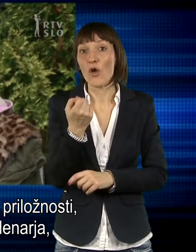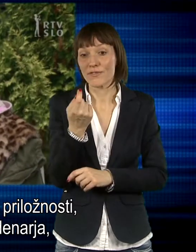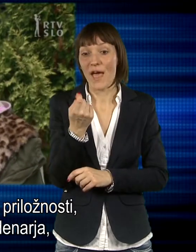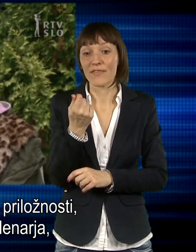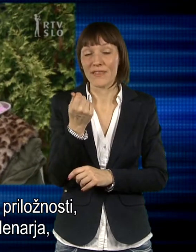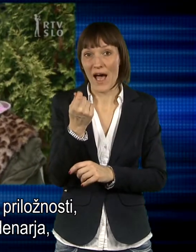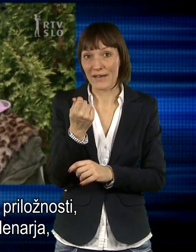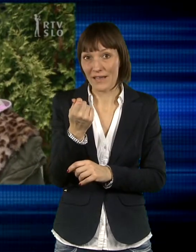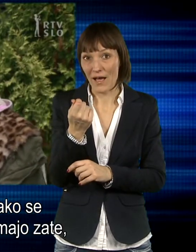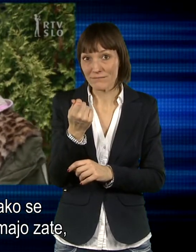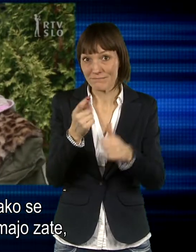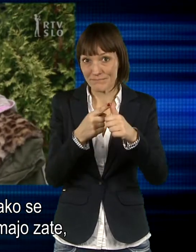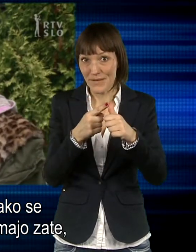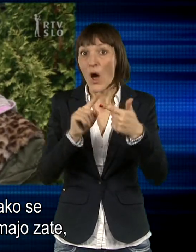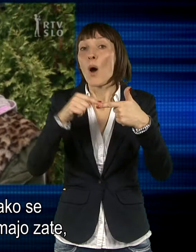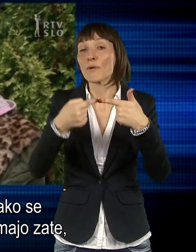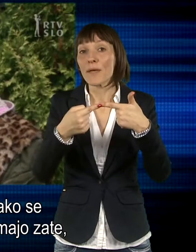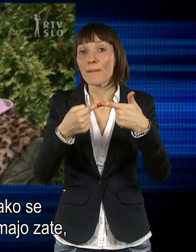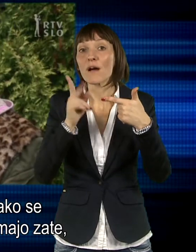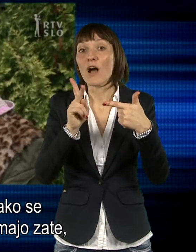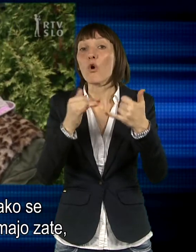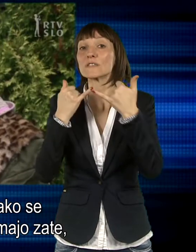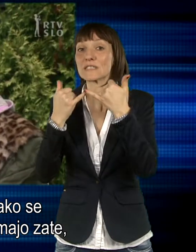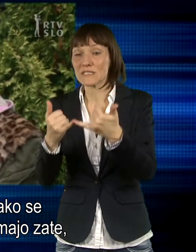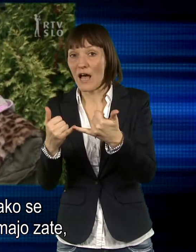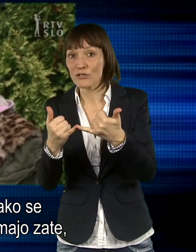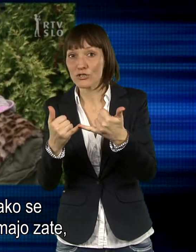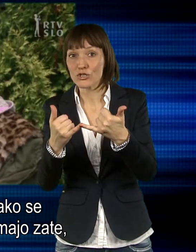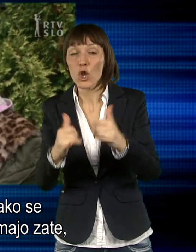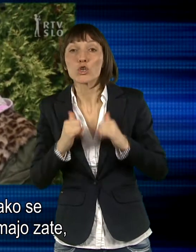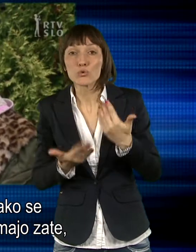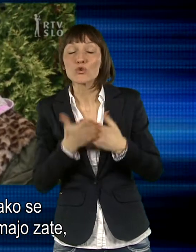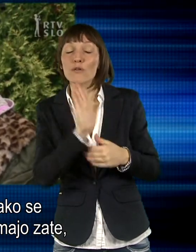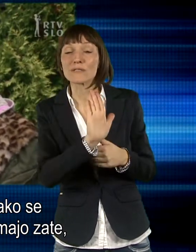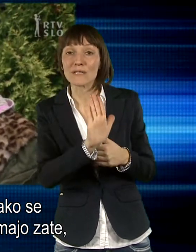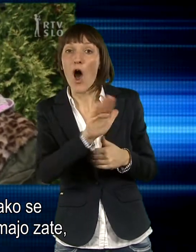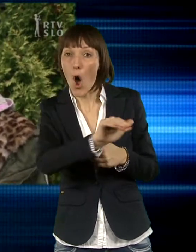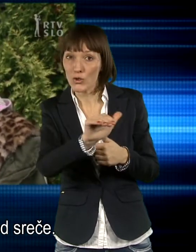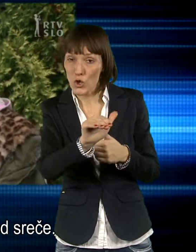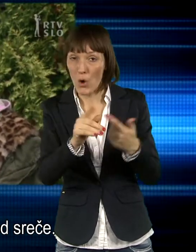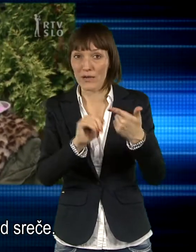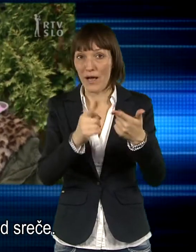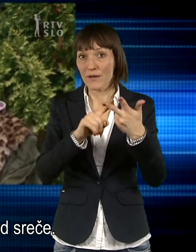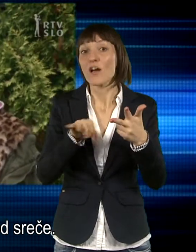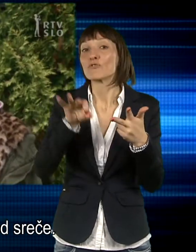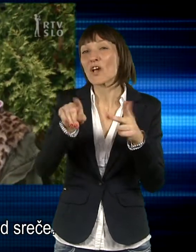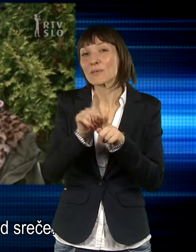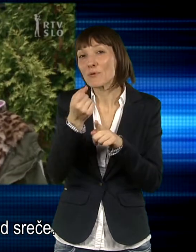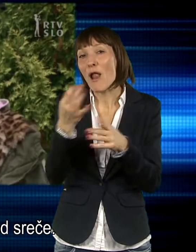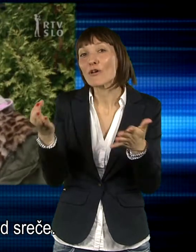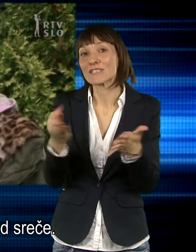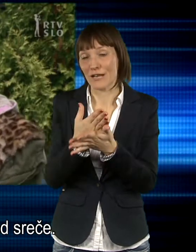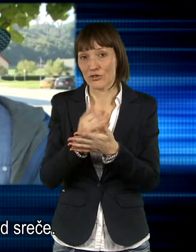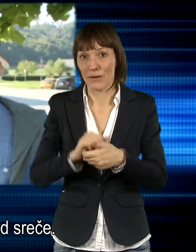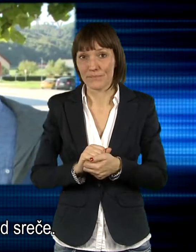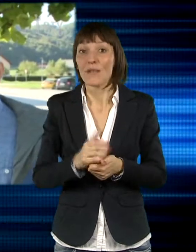od denarja, potem od tega, kako se starši tvoji zavzemajo zate, pa včasih tudi kaj od